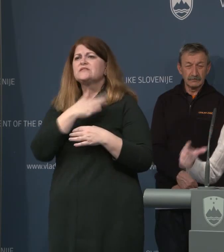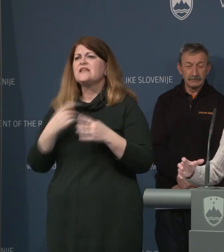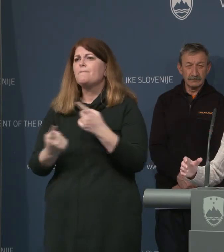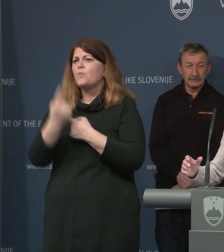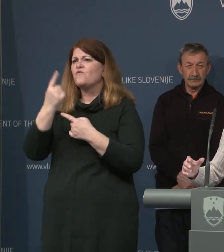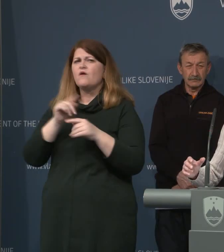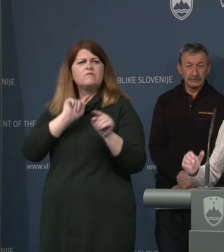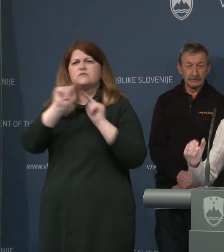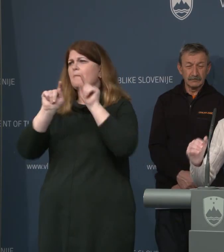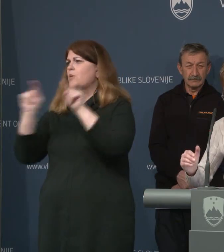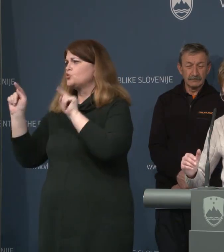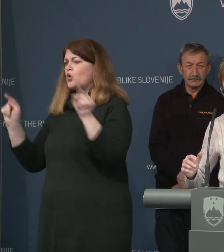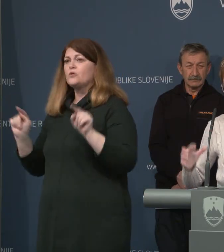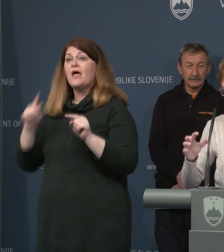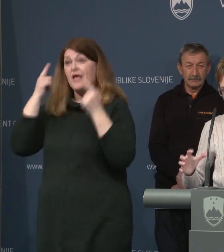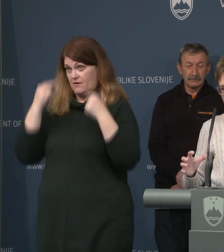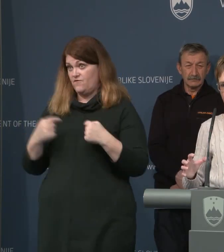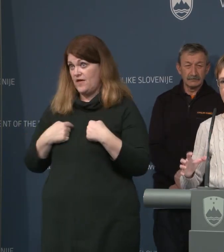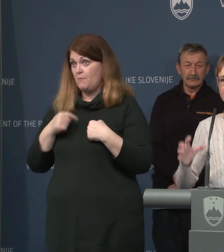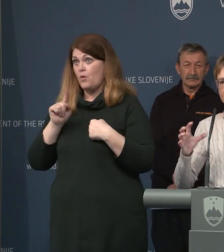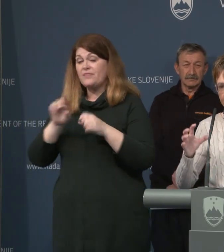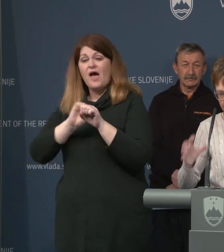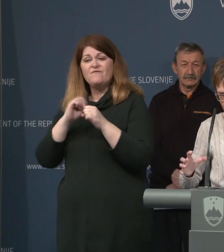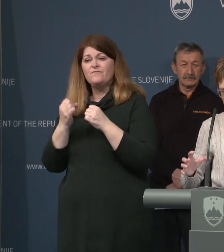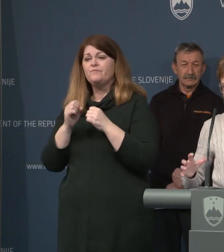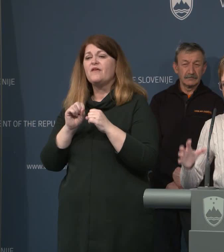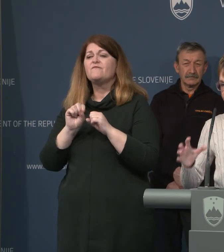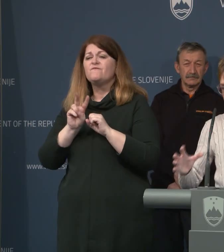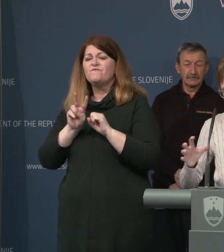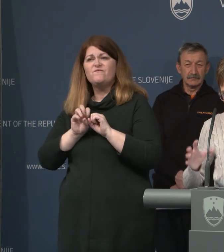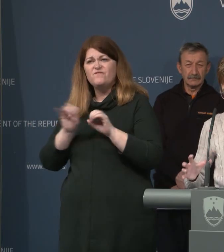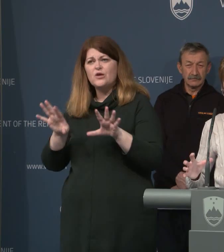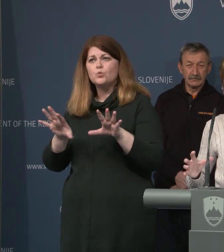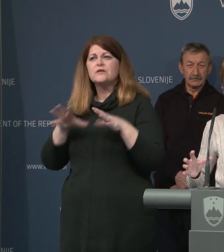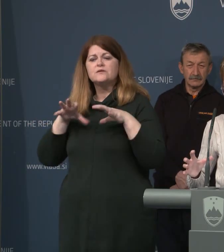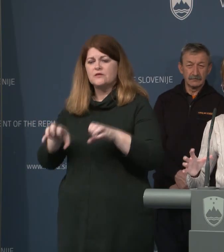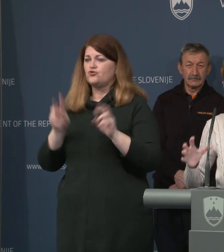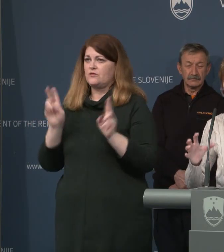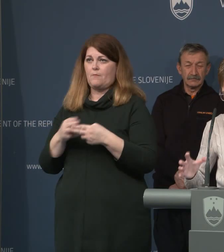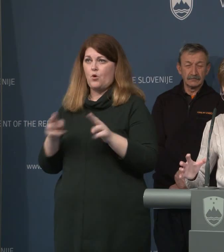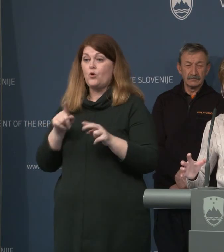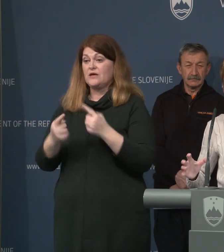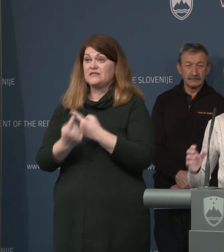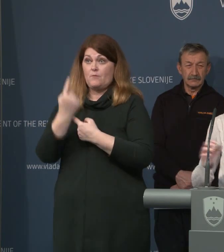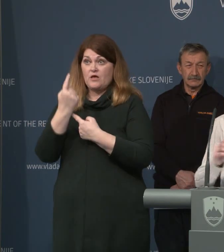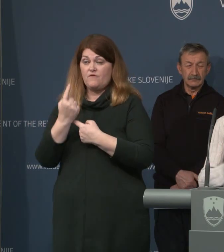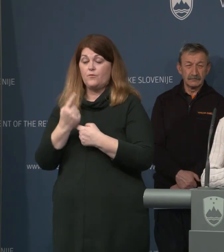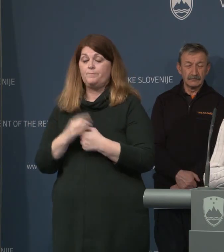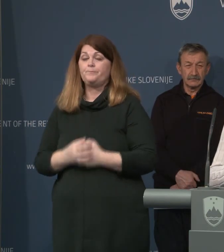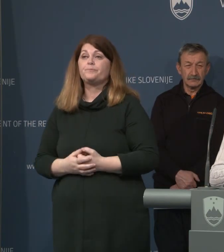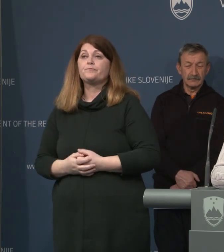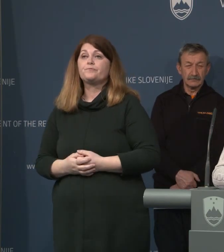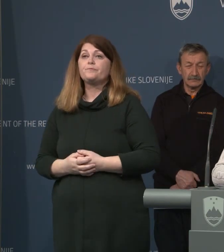pojavijo vse posod, vemo, da virusa zadržati več ne moremo, ker se je pojavil. In ker